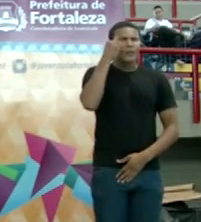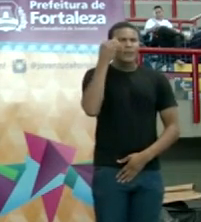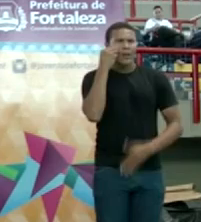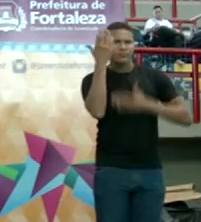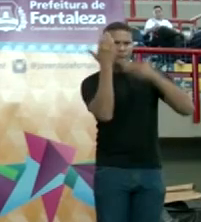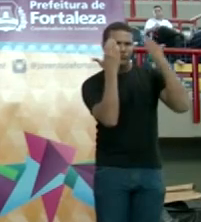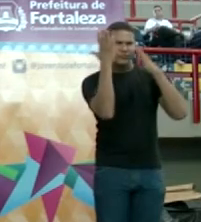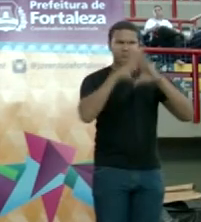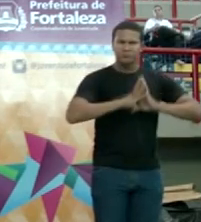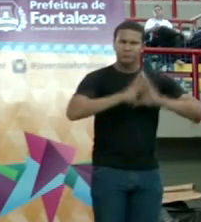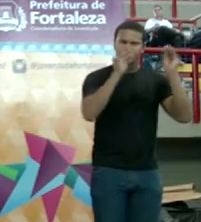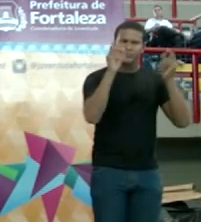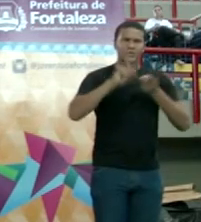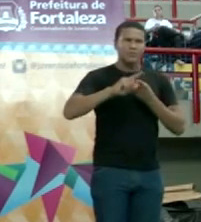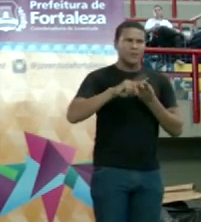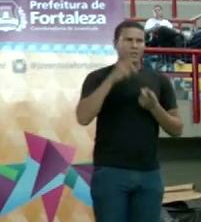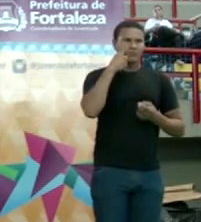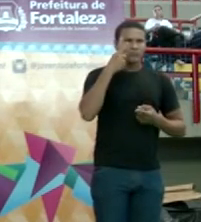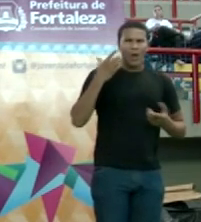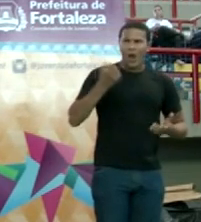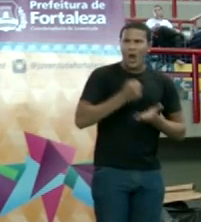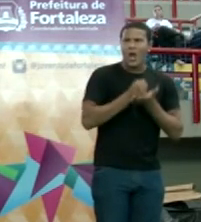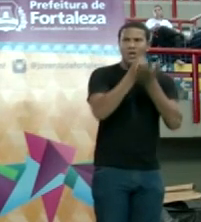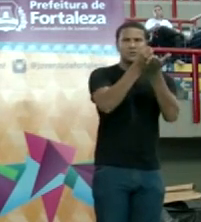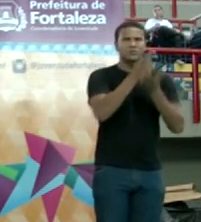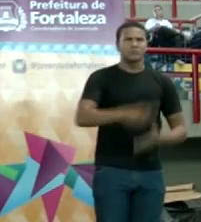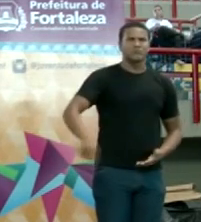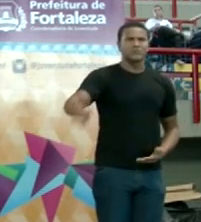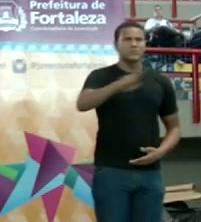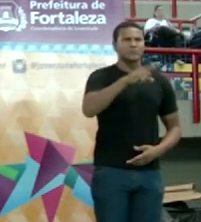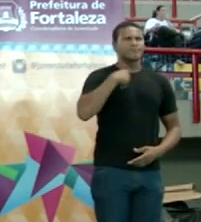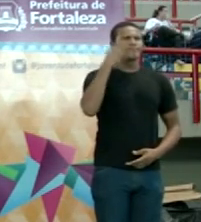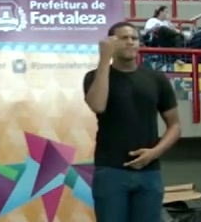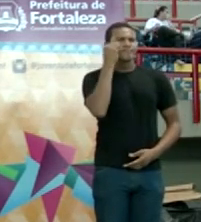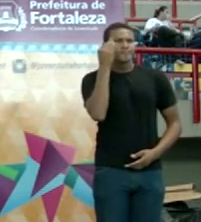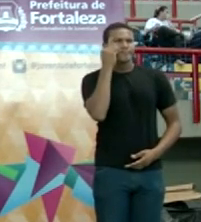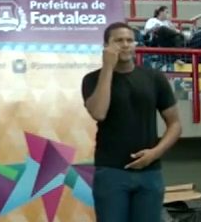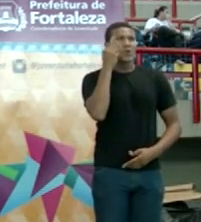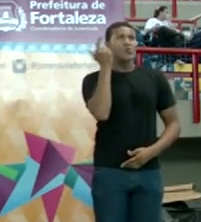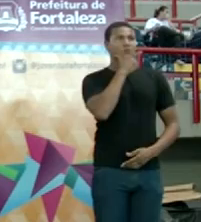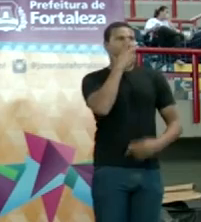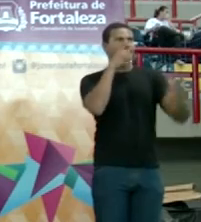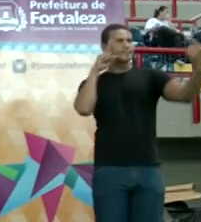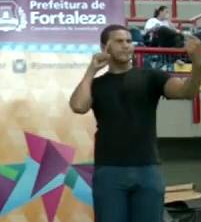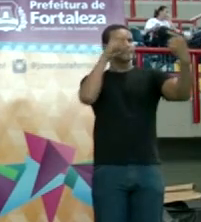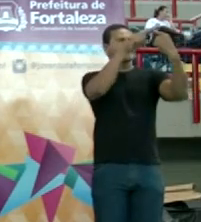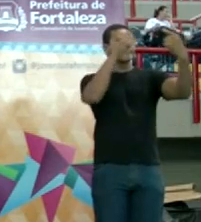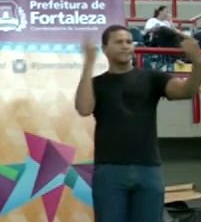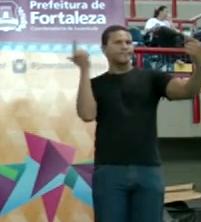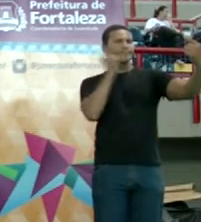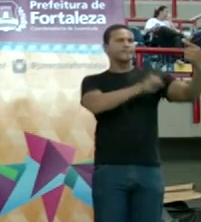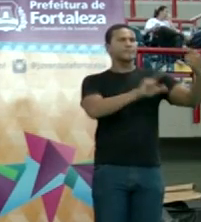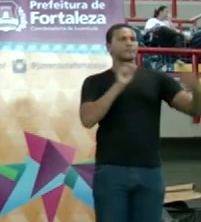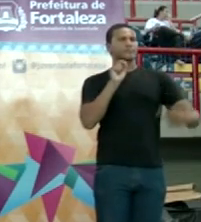algumas dúvidas e, na medida do possível, a gente tentar alcançar essa nossa meta, que